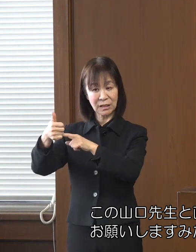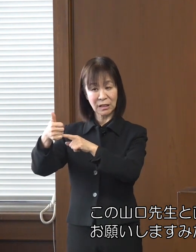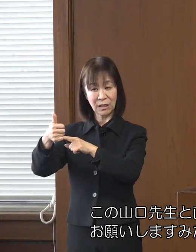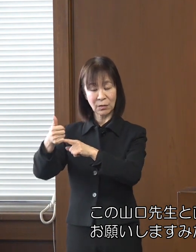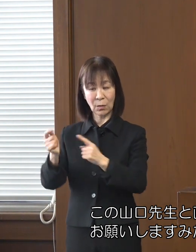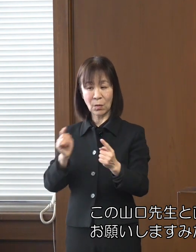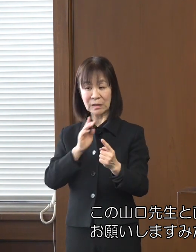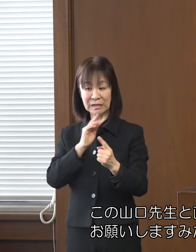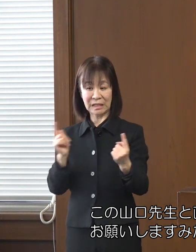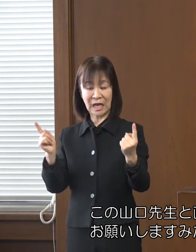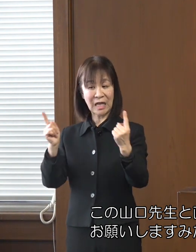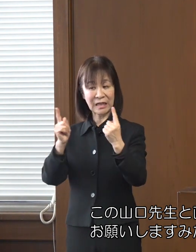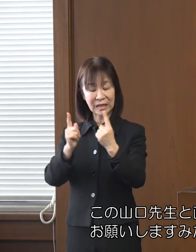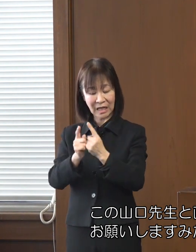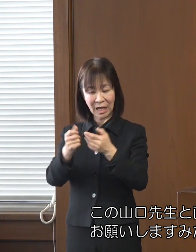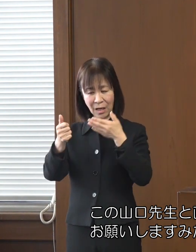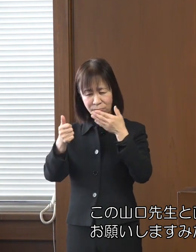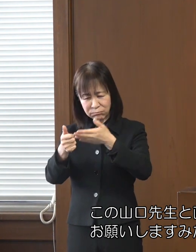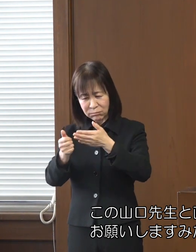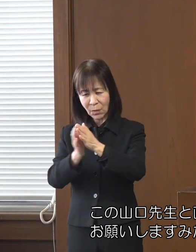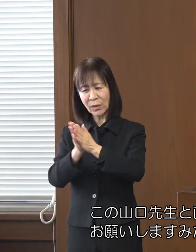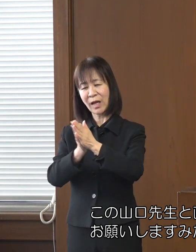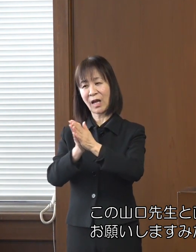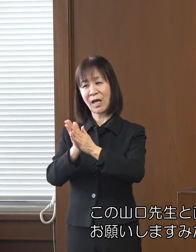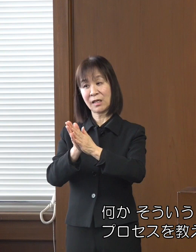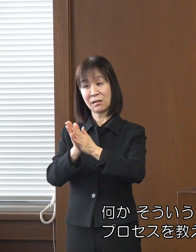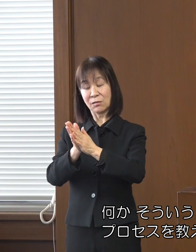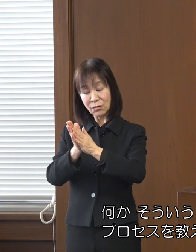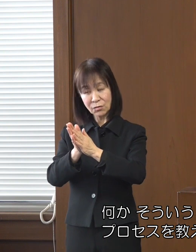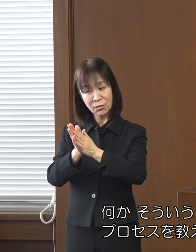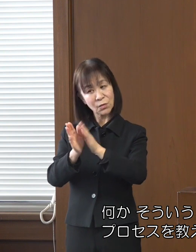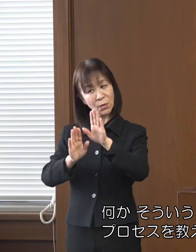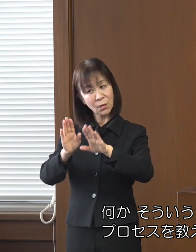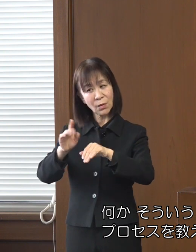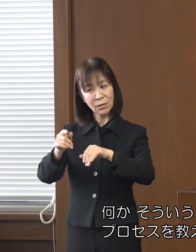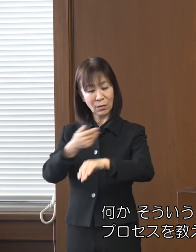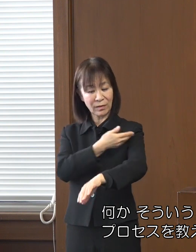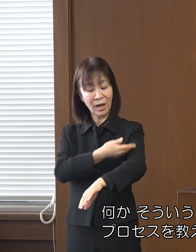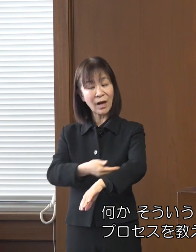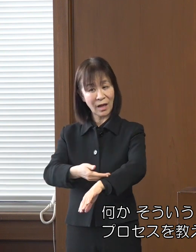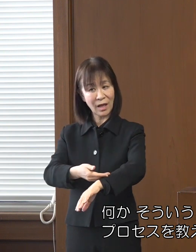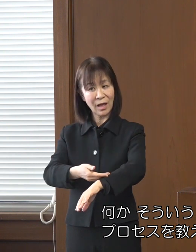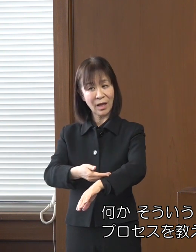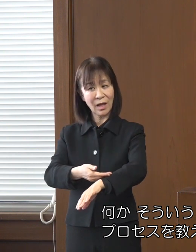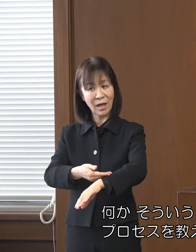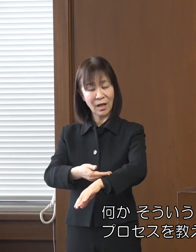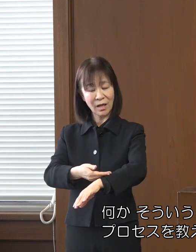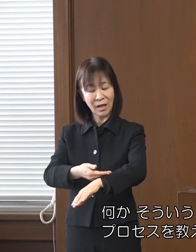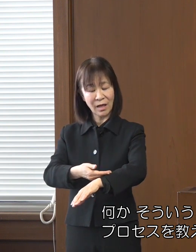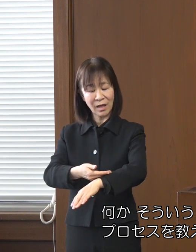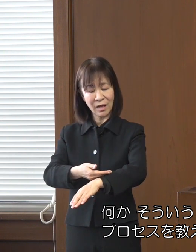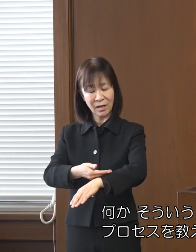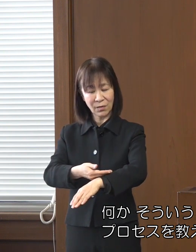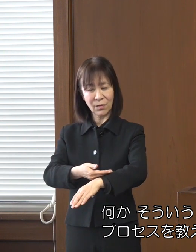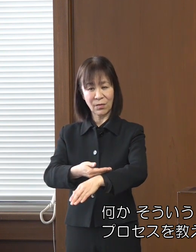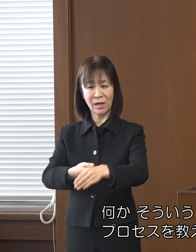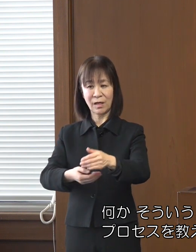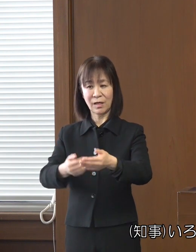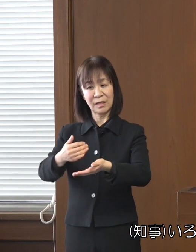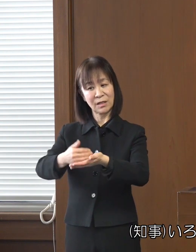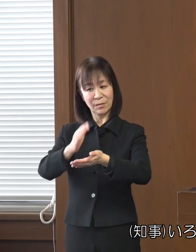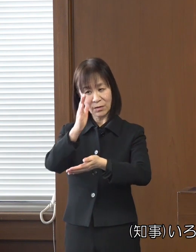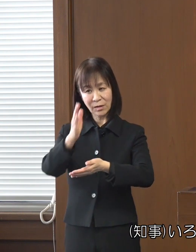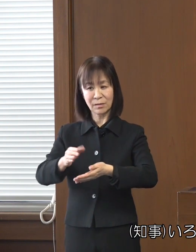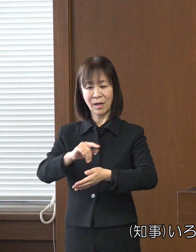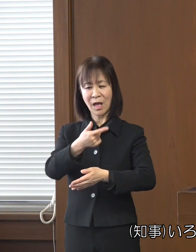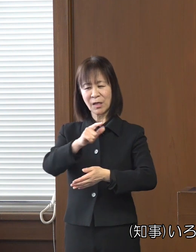なんかお会いして、例えばお願いしますみたいなことをおっしゃったのか、なんかそういうちょっとこうプロセスを教えていただけると。 まあ、いろん